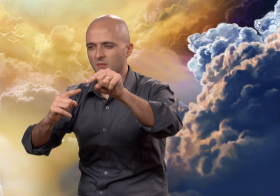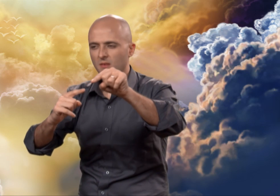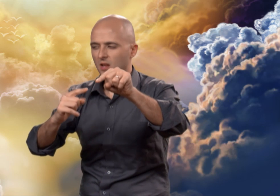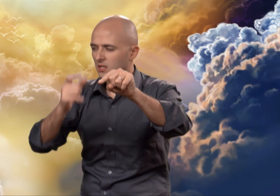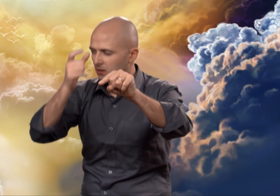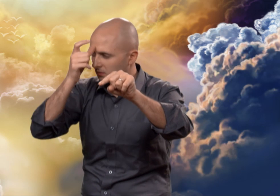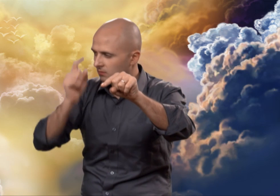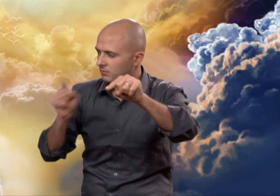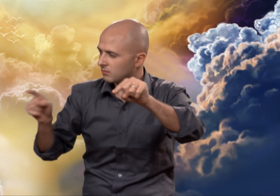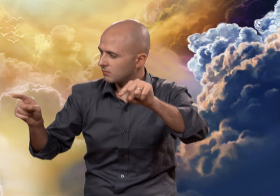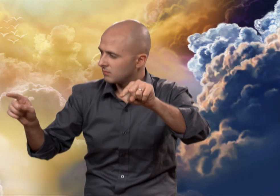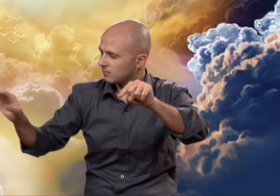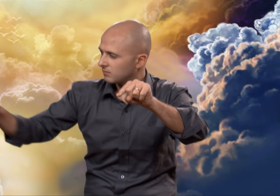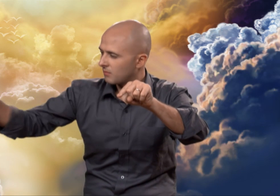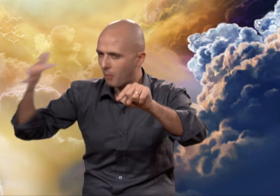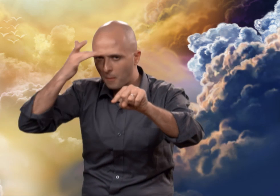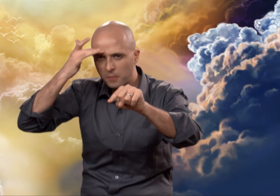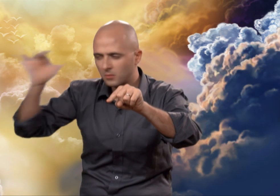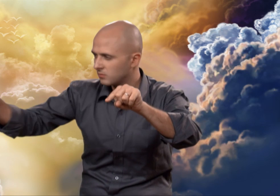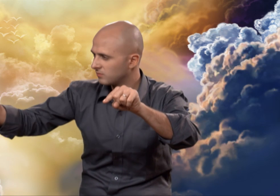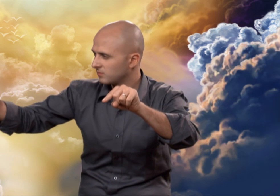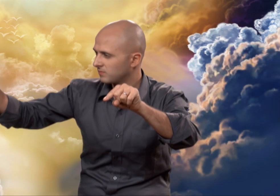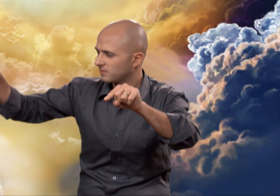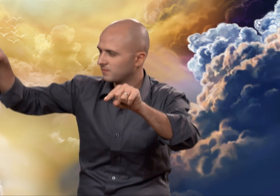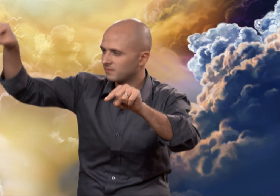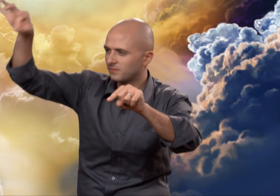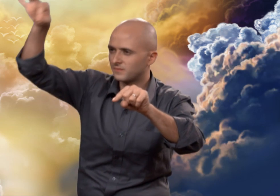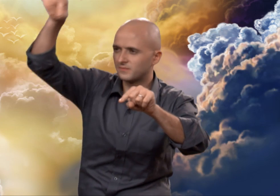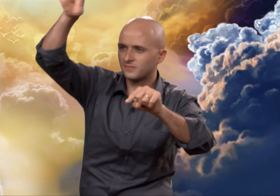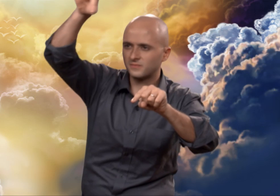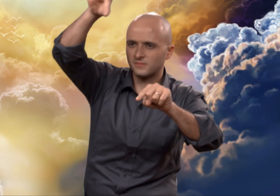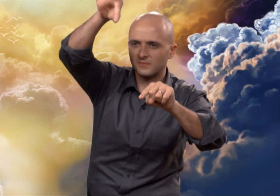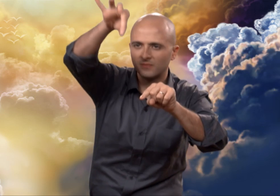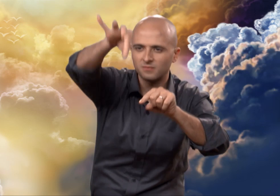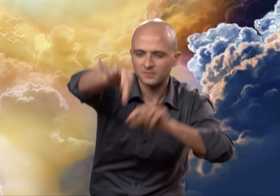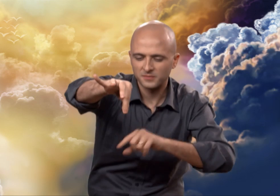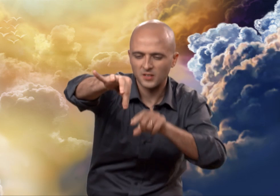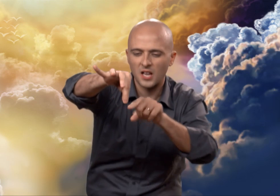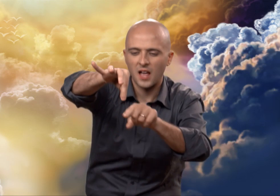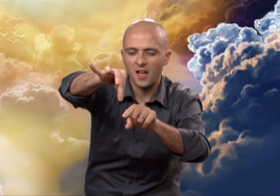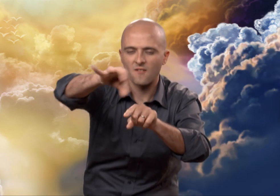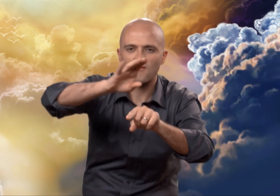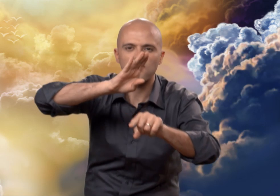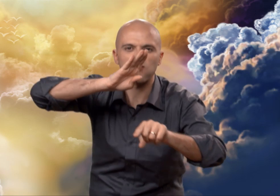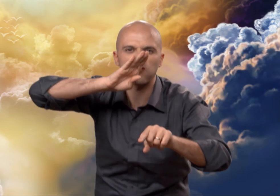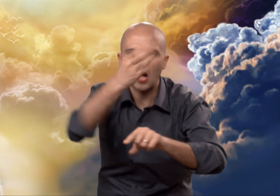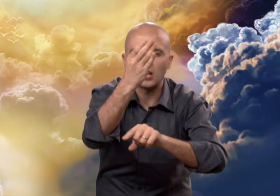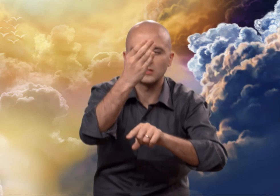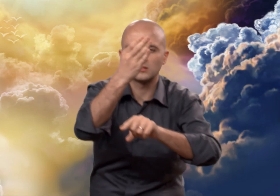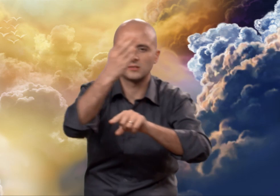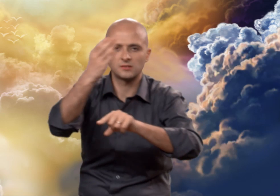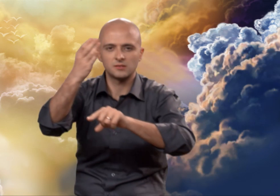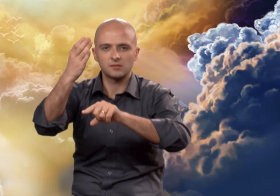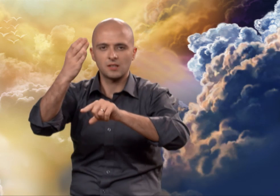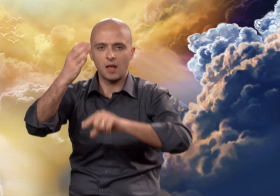palavra de Deus a fim de apoiar uma teoria apreciada. Com o objetivo de sustentar doutrinas